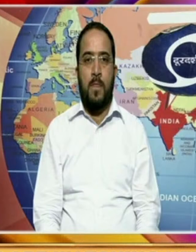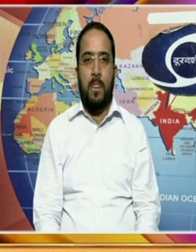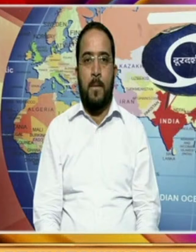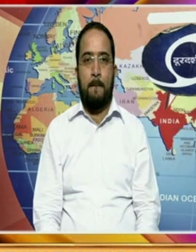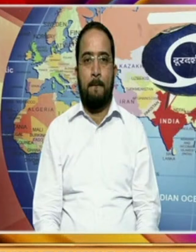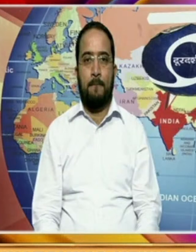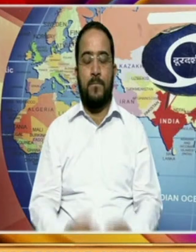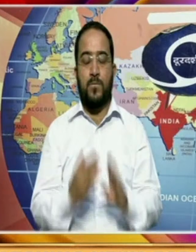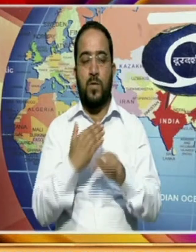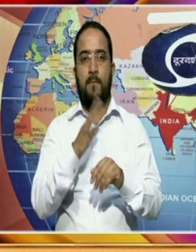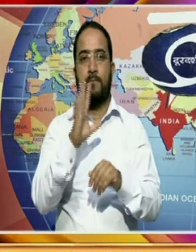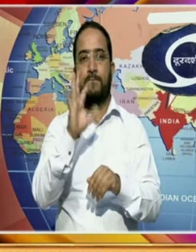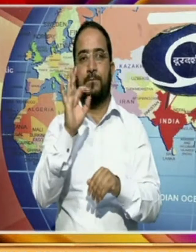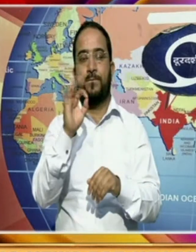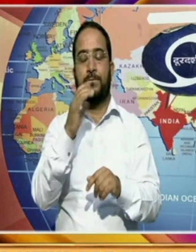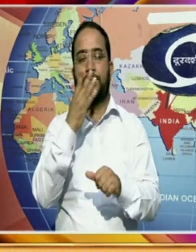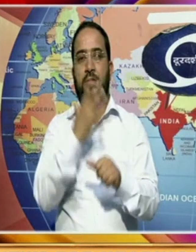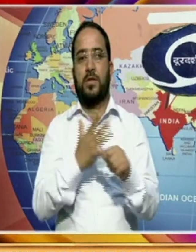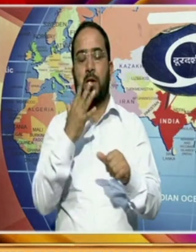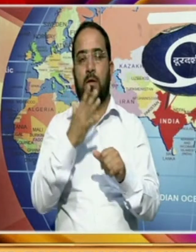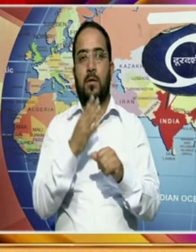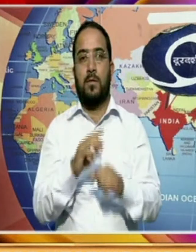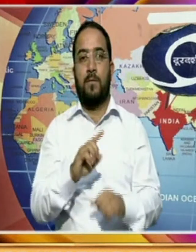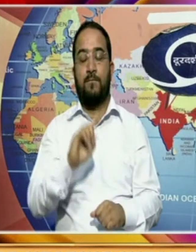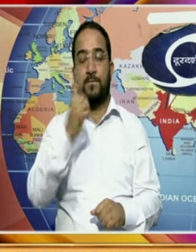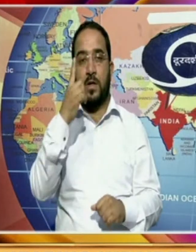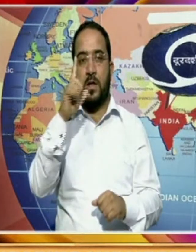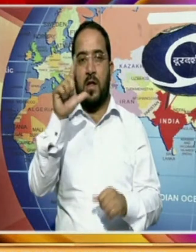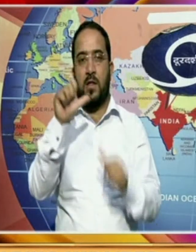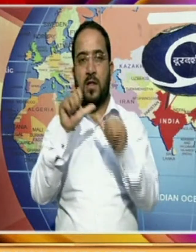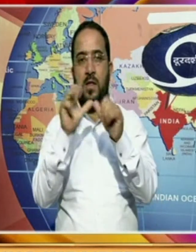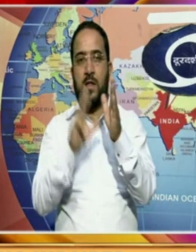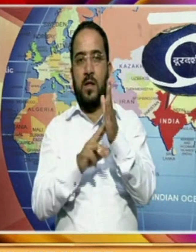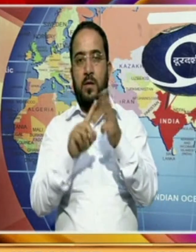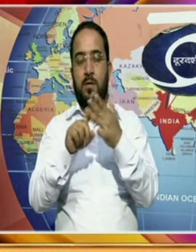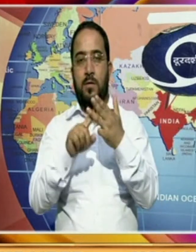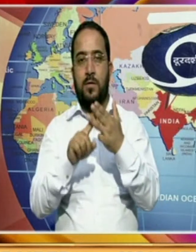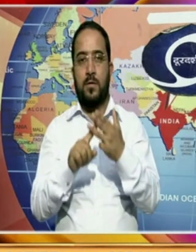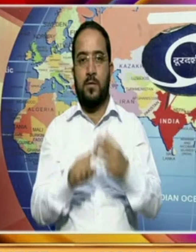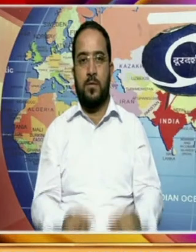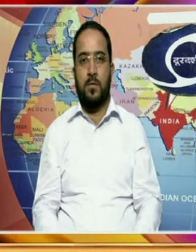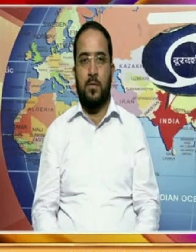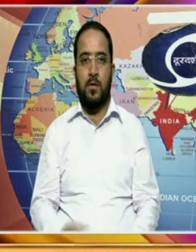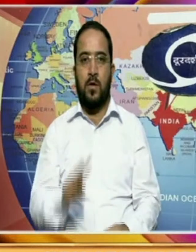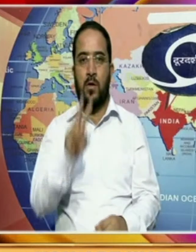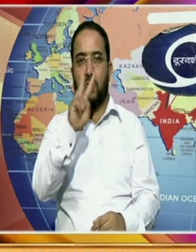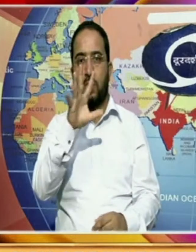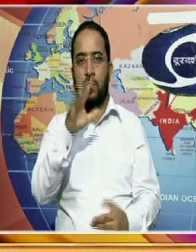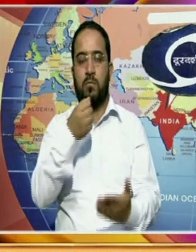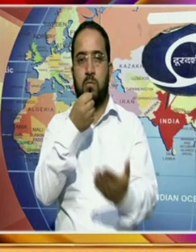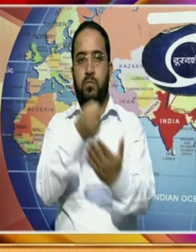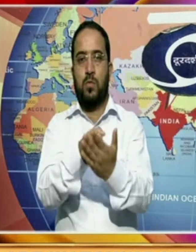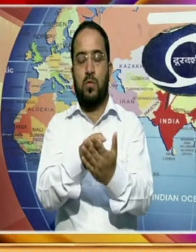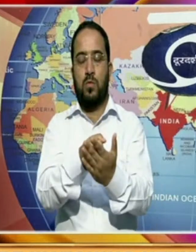पिछले 50 साल में रूस के पहले लैंडर लोना 25 को कल मदार में दाखिल होना